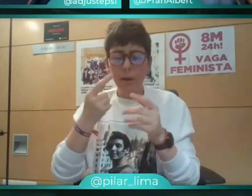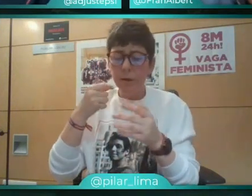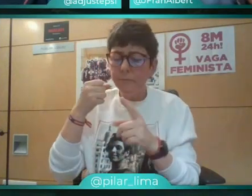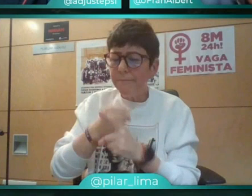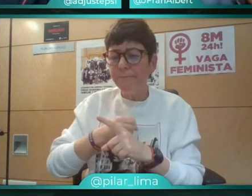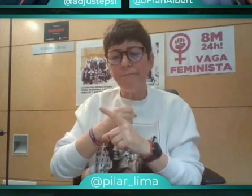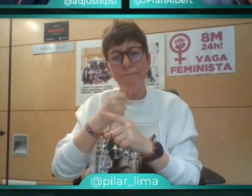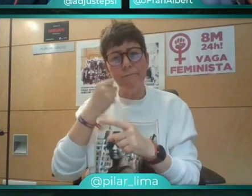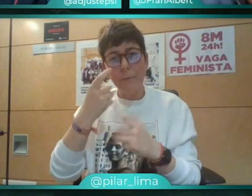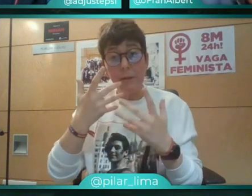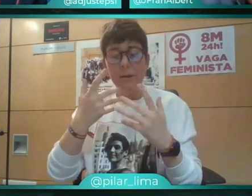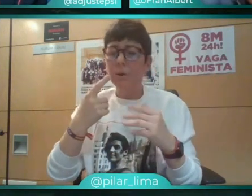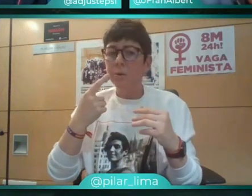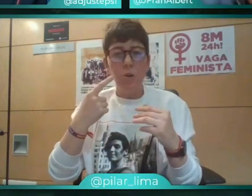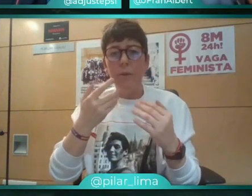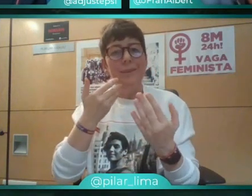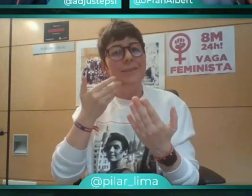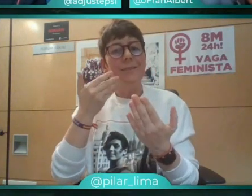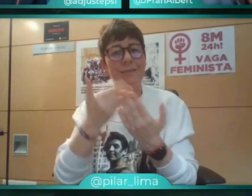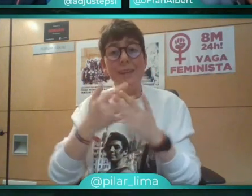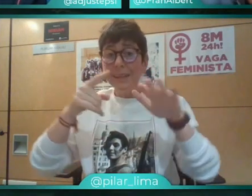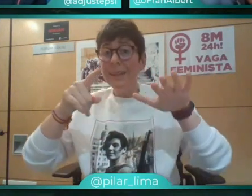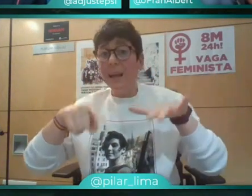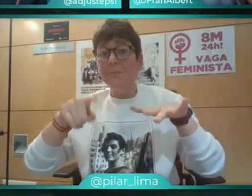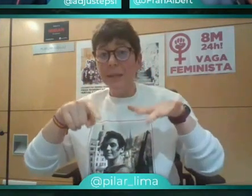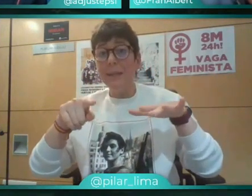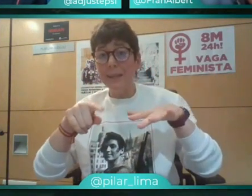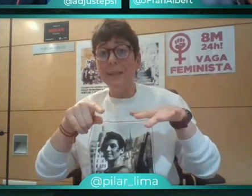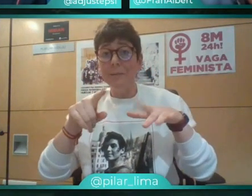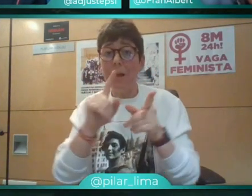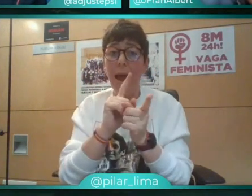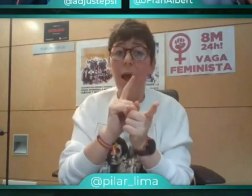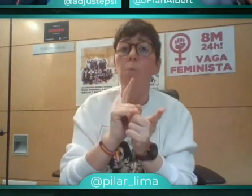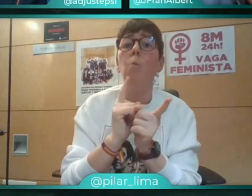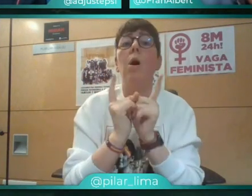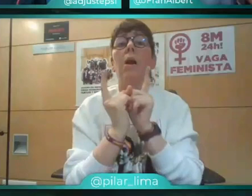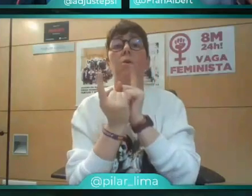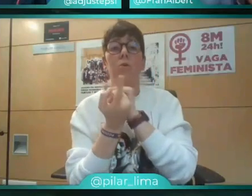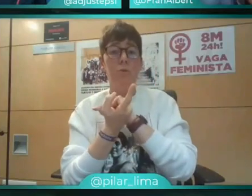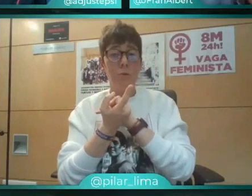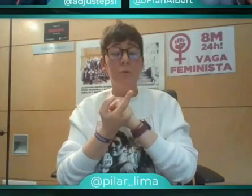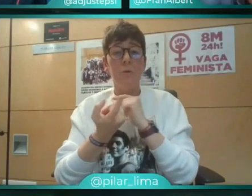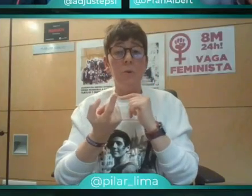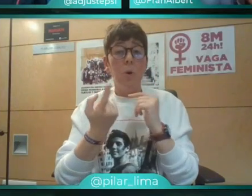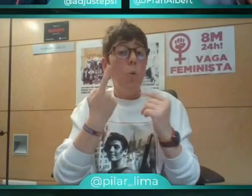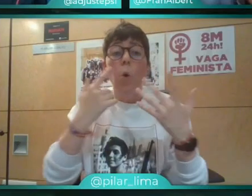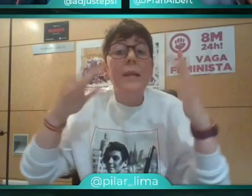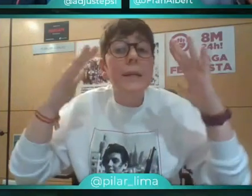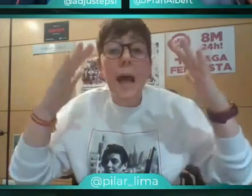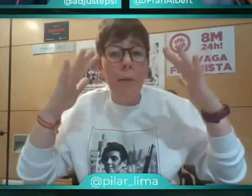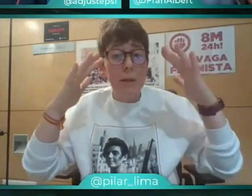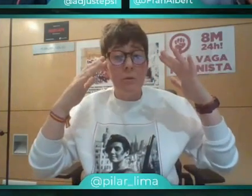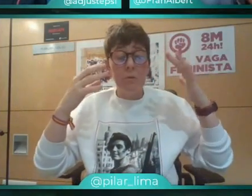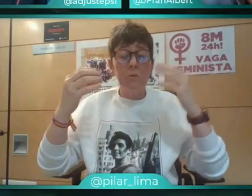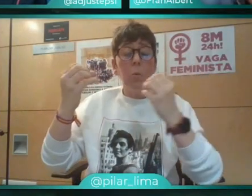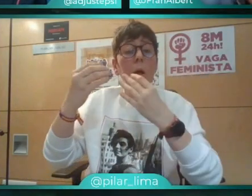son muy lentas las políticas hay que pelear mucho está costando mucho tenemos seis meses por delante